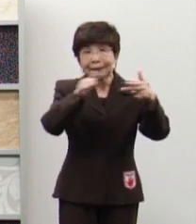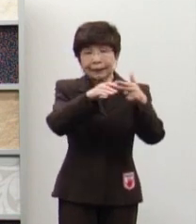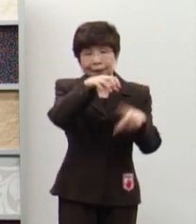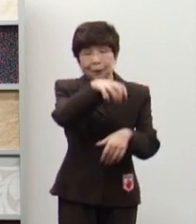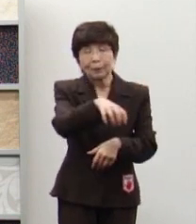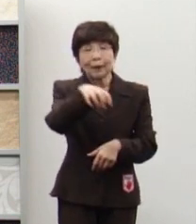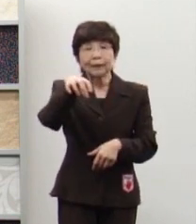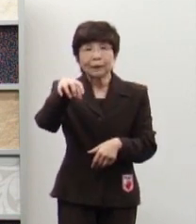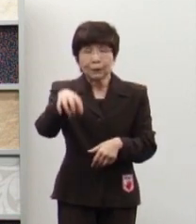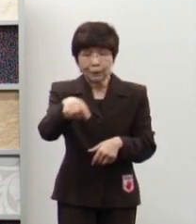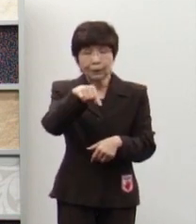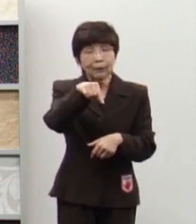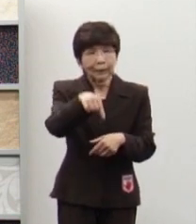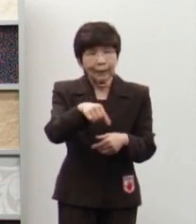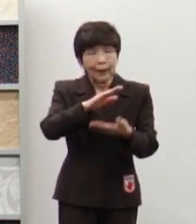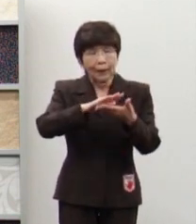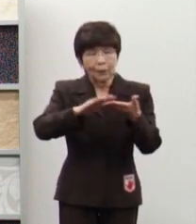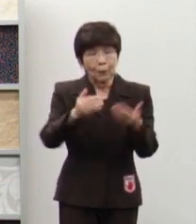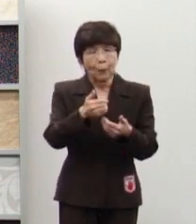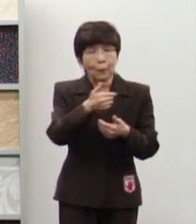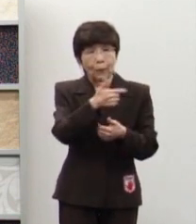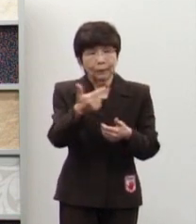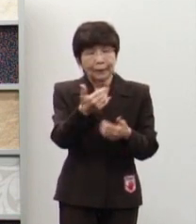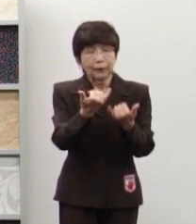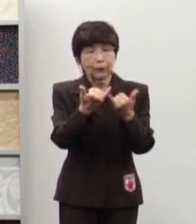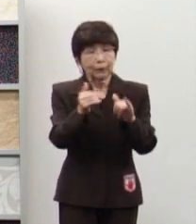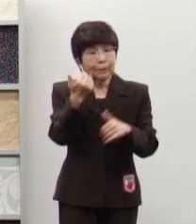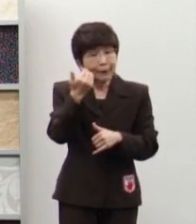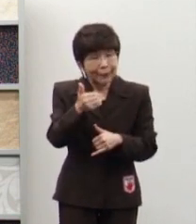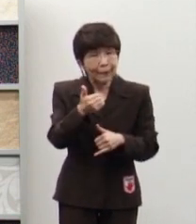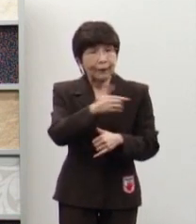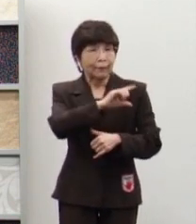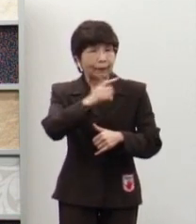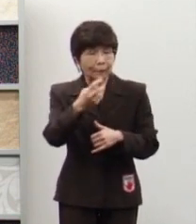て重点的に行うことといたします。